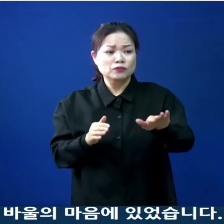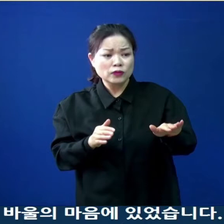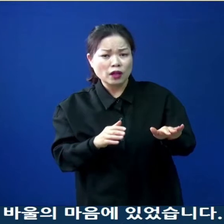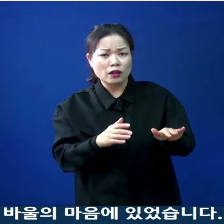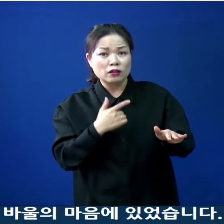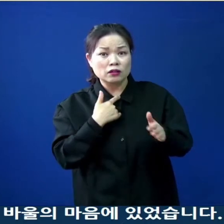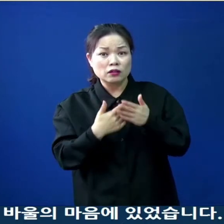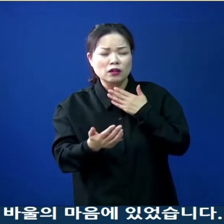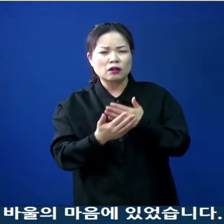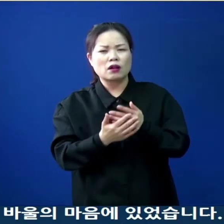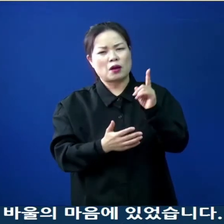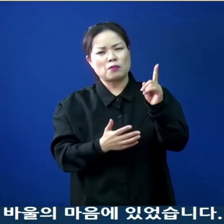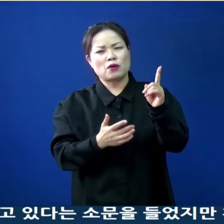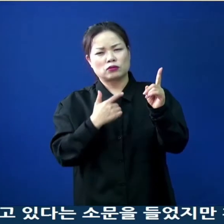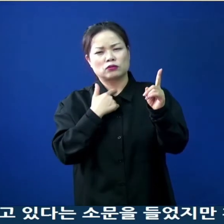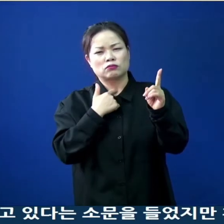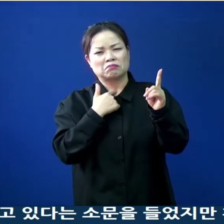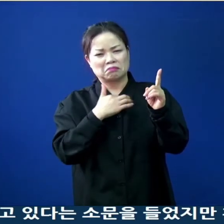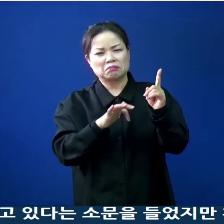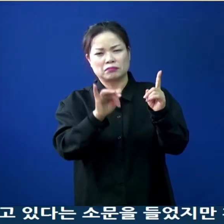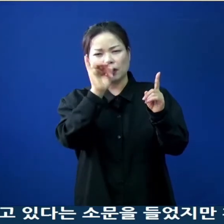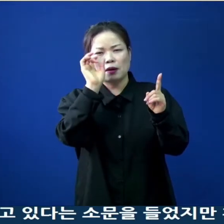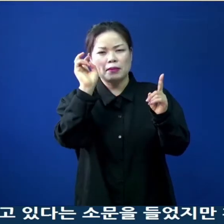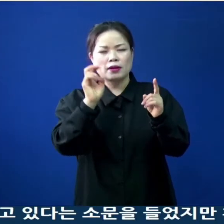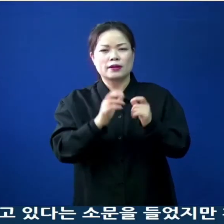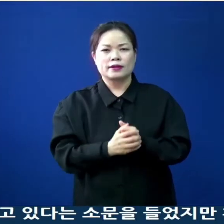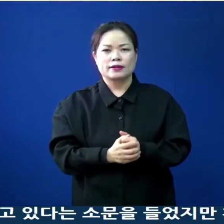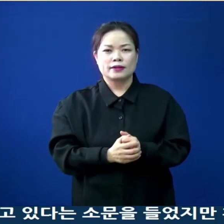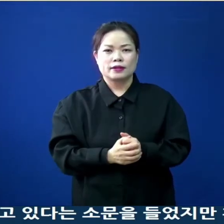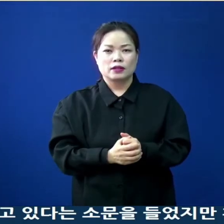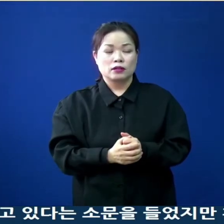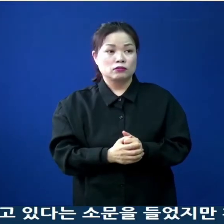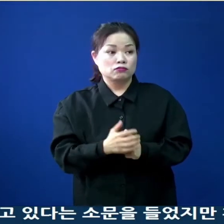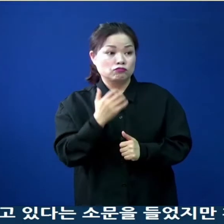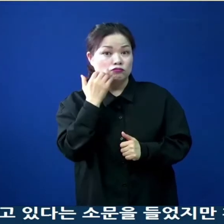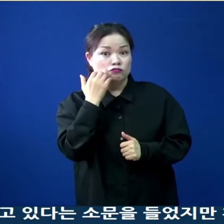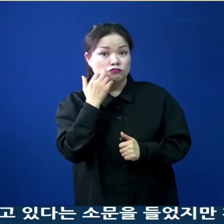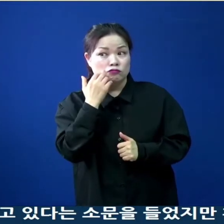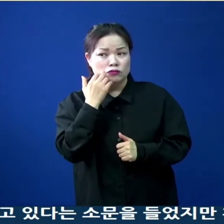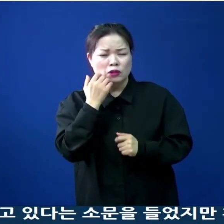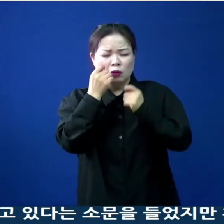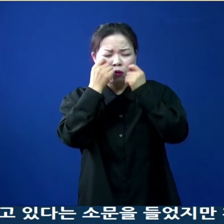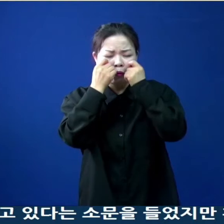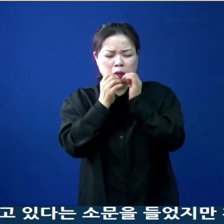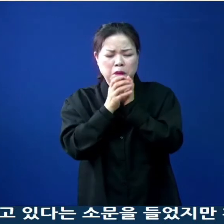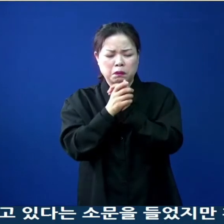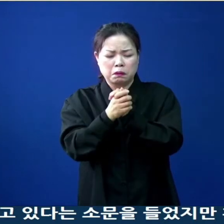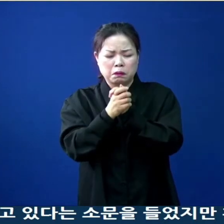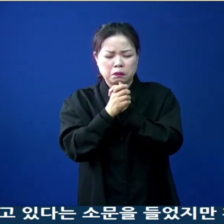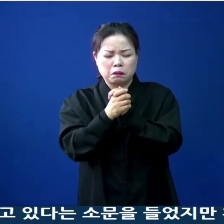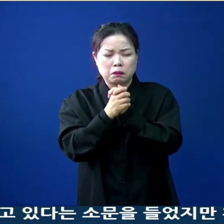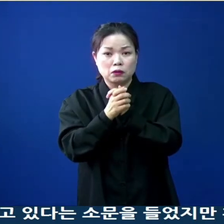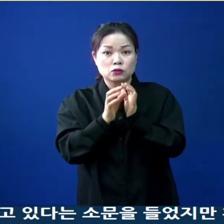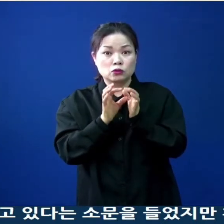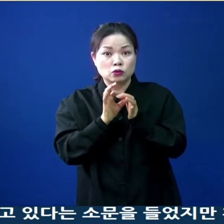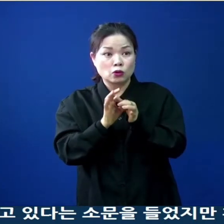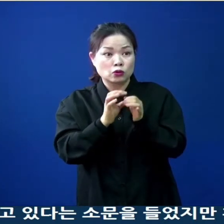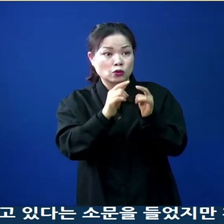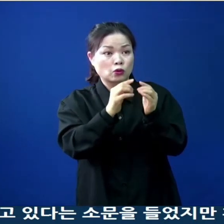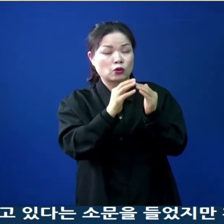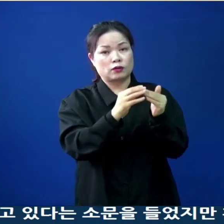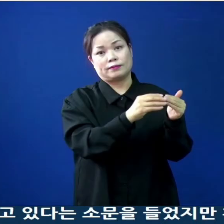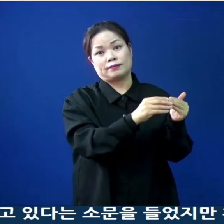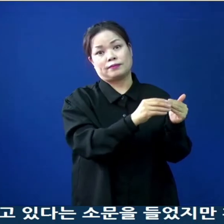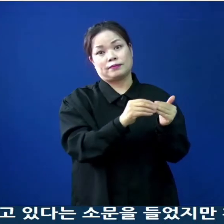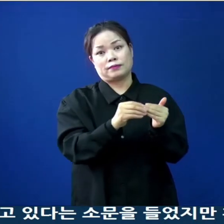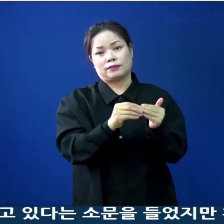이런 경험이 분명히 한 번쯤 있을 줄 압니다. 누군가를 눈물의 기도와 노력을 통해서 교회로